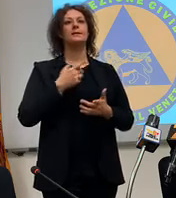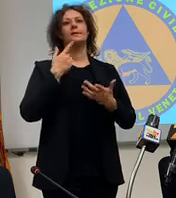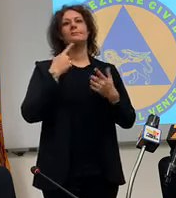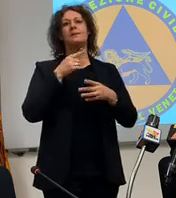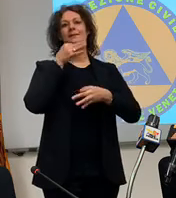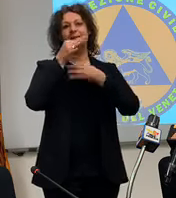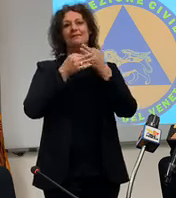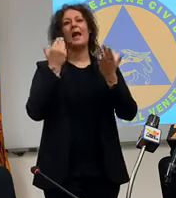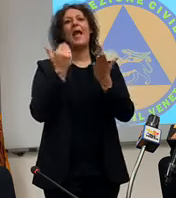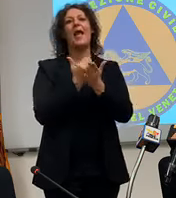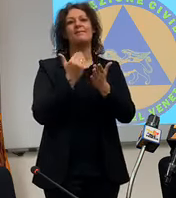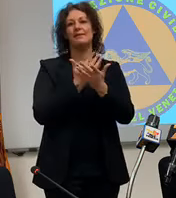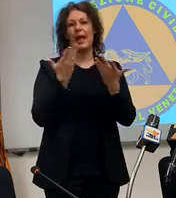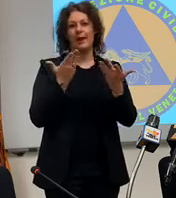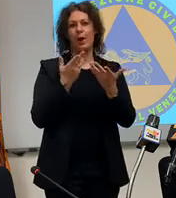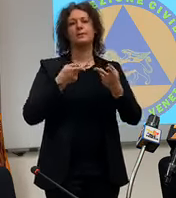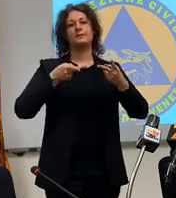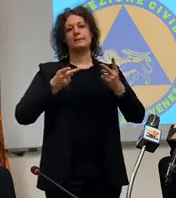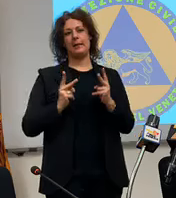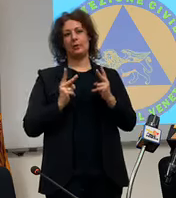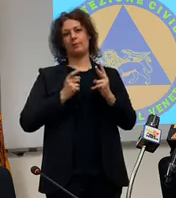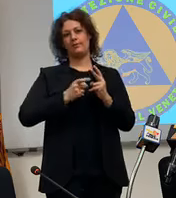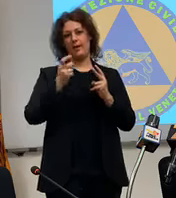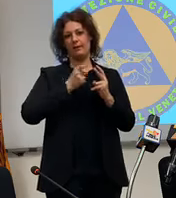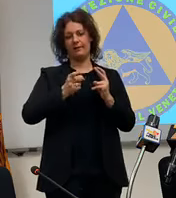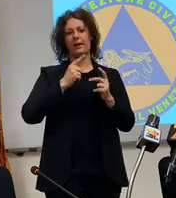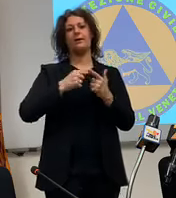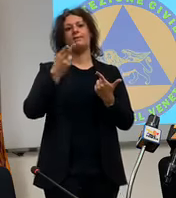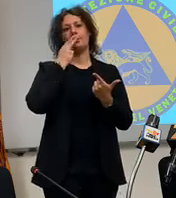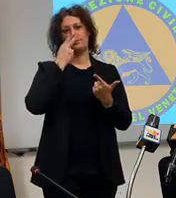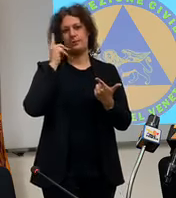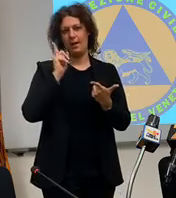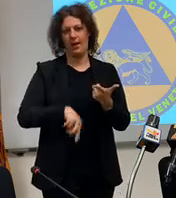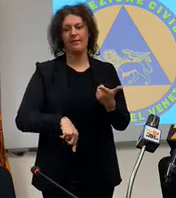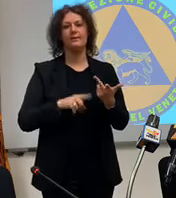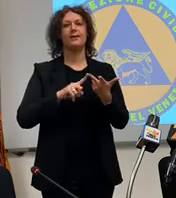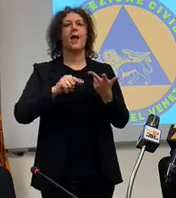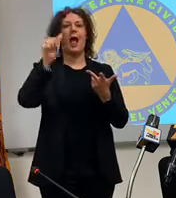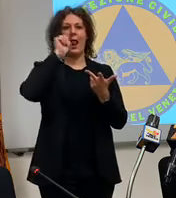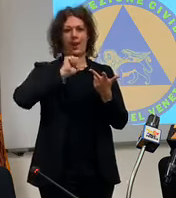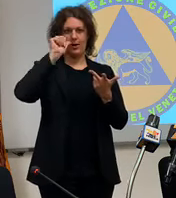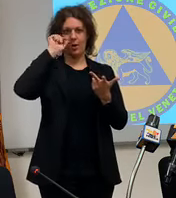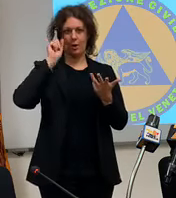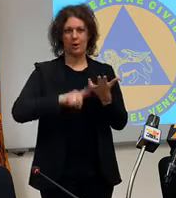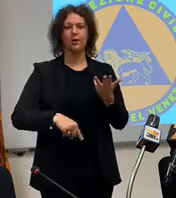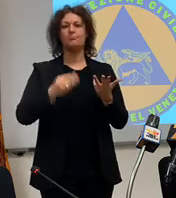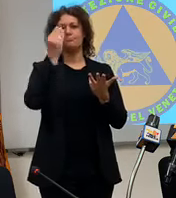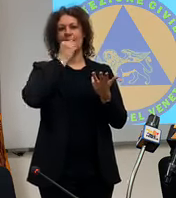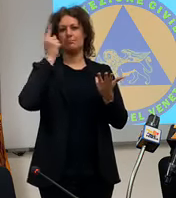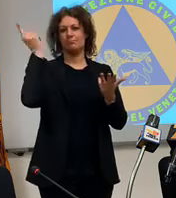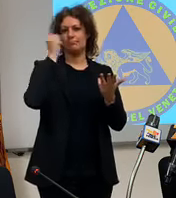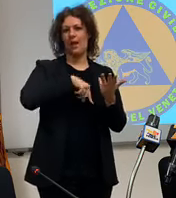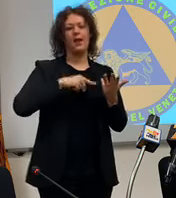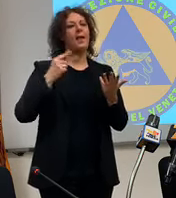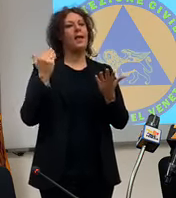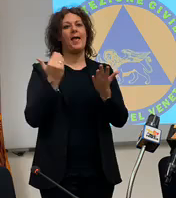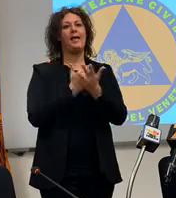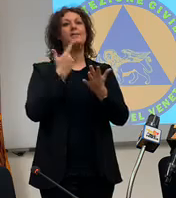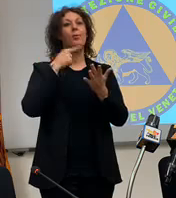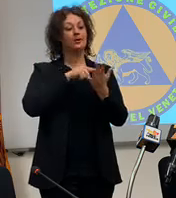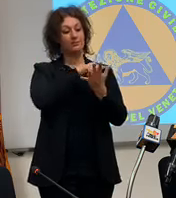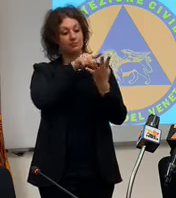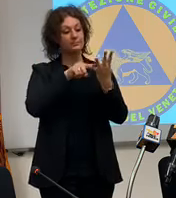sedentarietà evitare il fumo la cattiva alimentaz e l'alcol che sono i quattro fattori che determinano l'aumento delle malattie